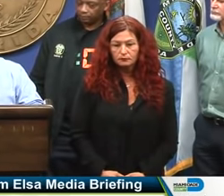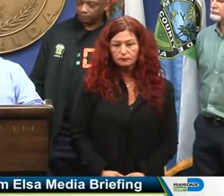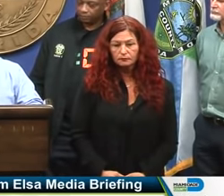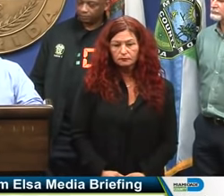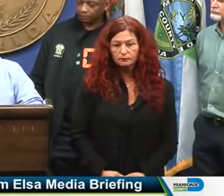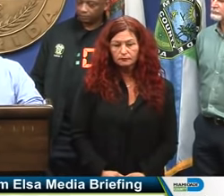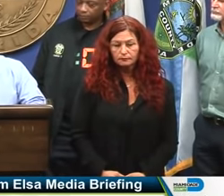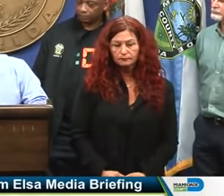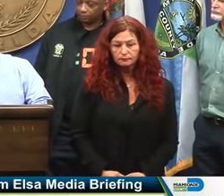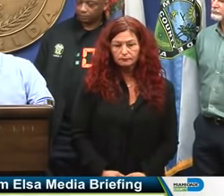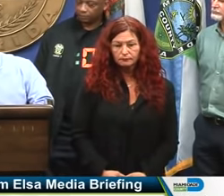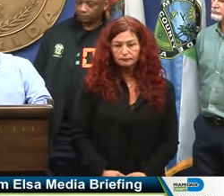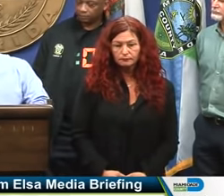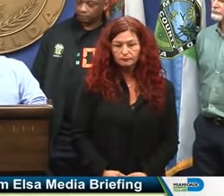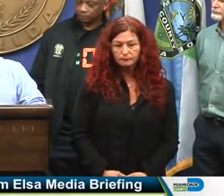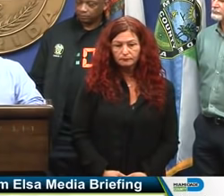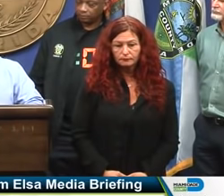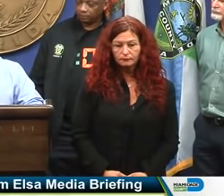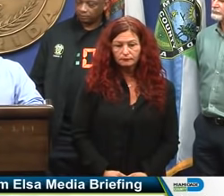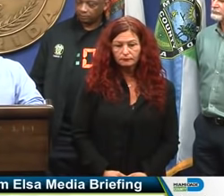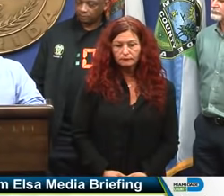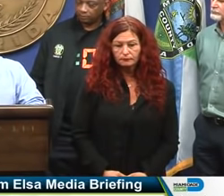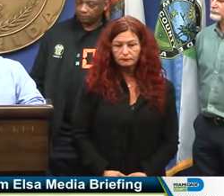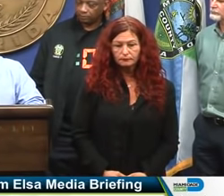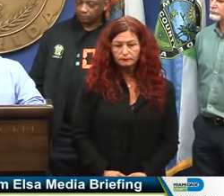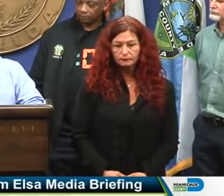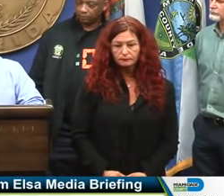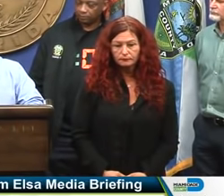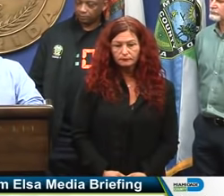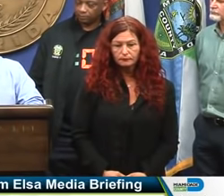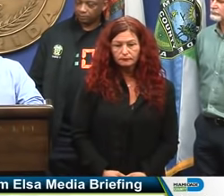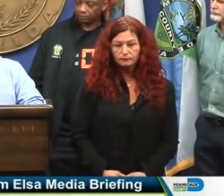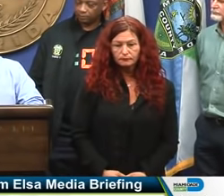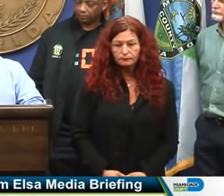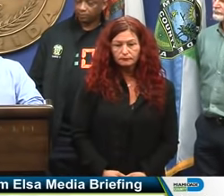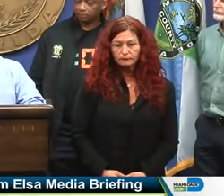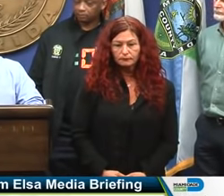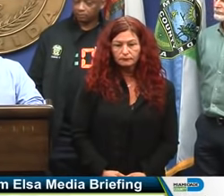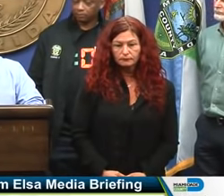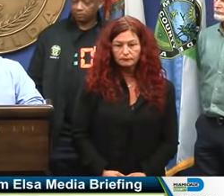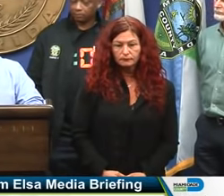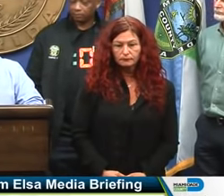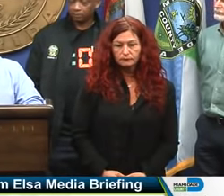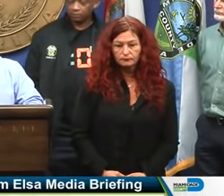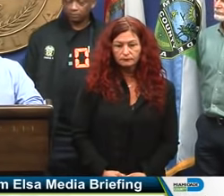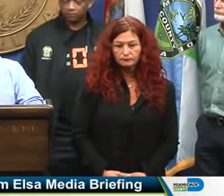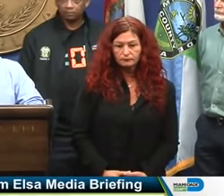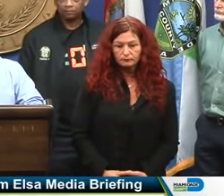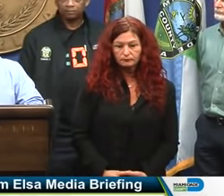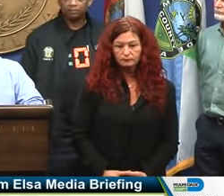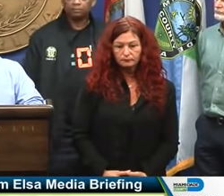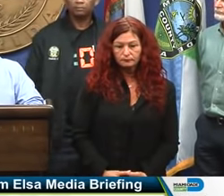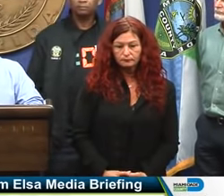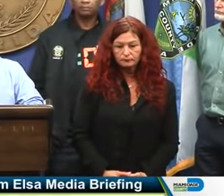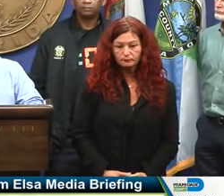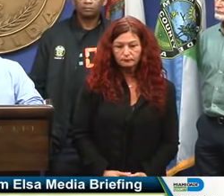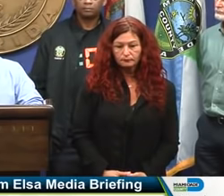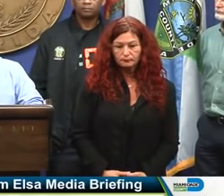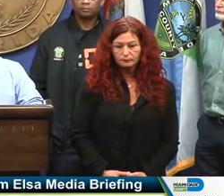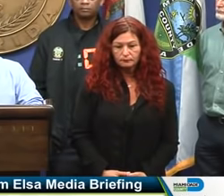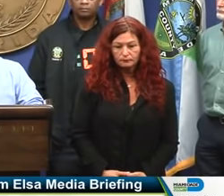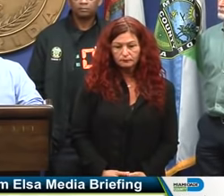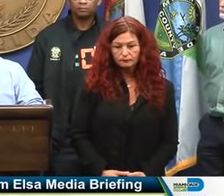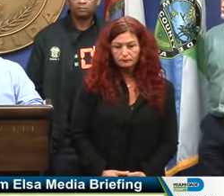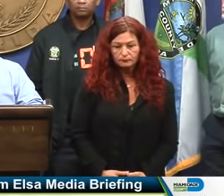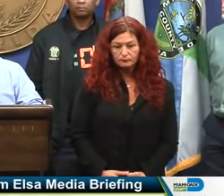miamidade.gov/hurricane. Parte de nuestras propias preparaciones, también vamos a estar continuando trabajando aquí del Centro de Operación de Emergencia